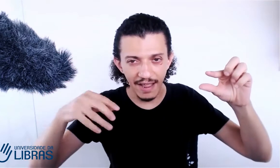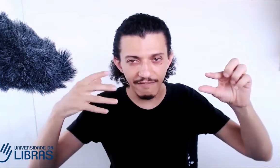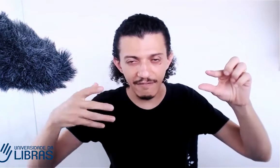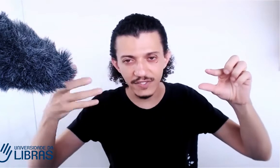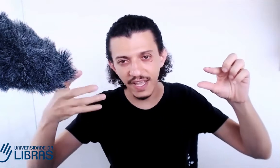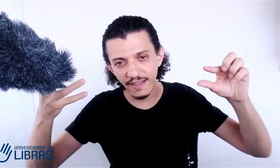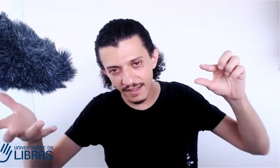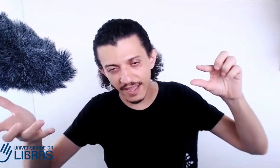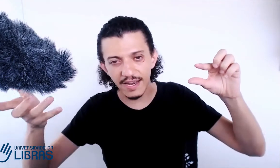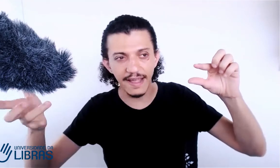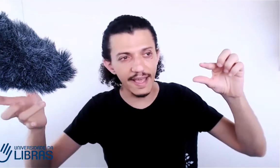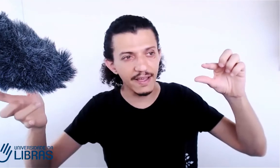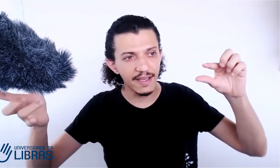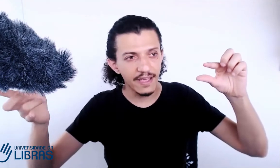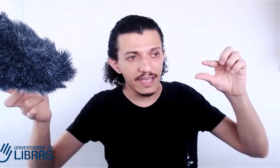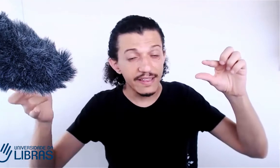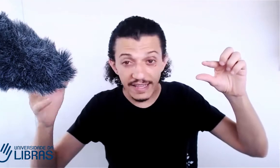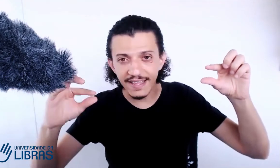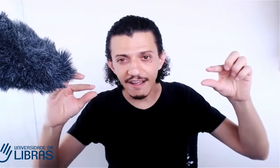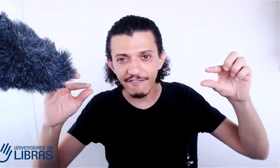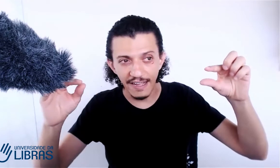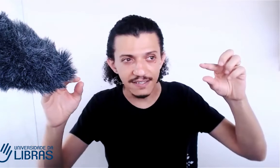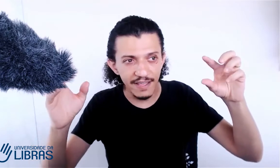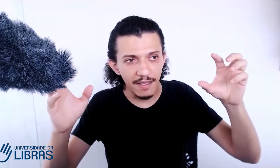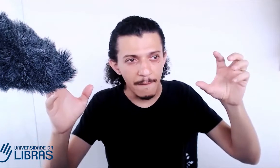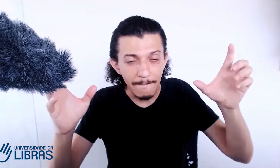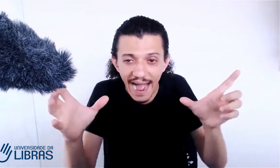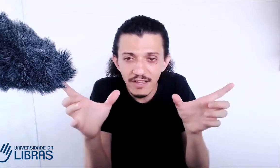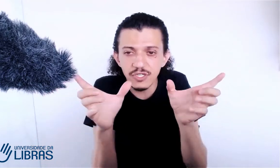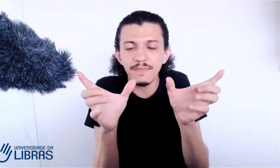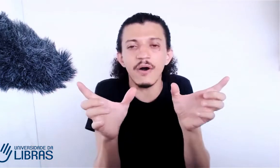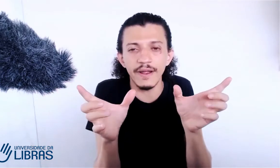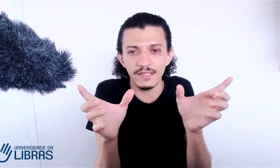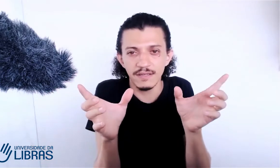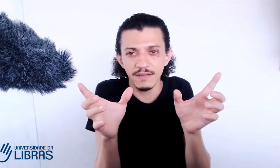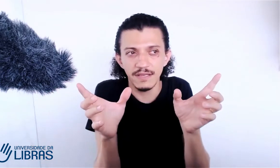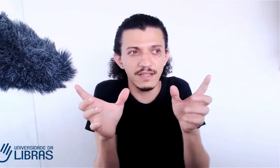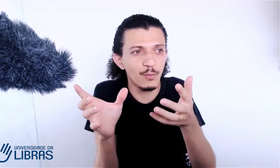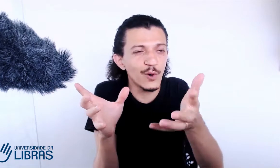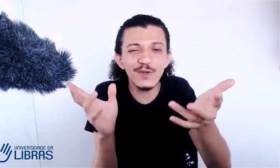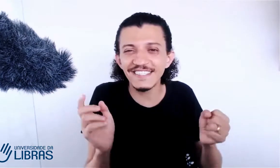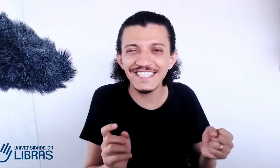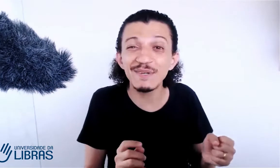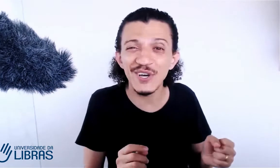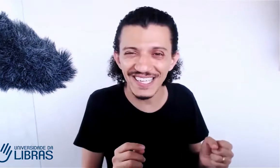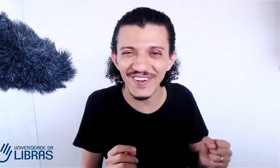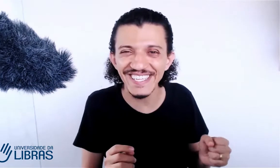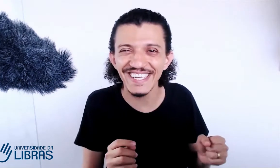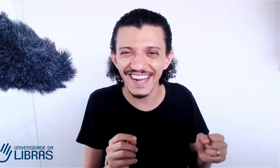levar você a entender aquela ideia, e dentro daquela frase você tem partes menores, que no português a gente chama de orações, né?